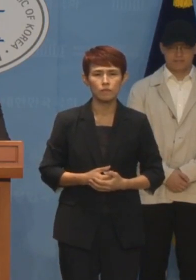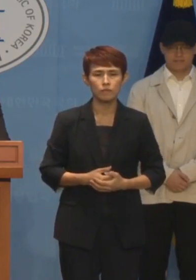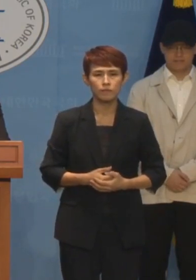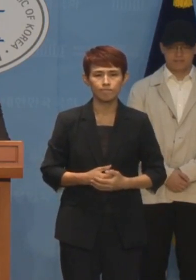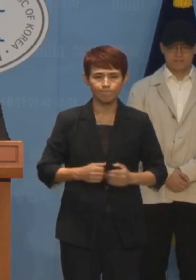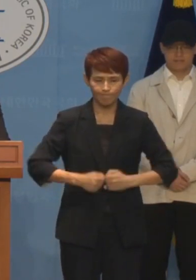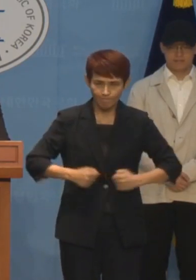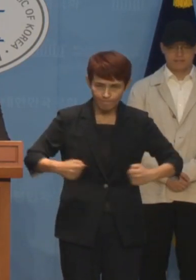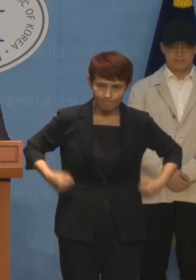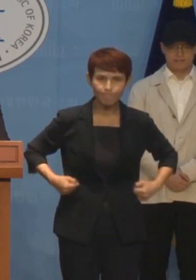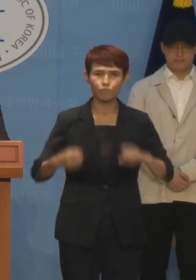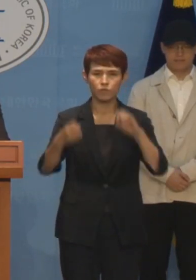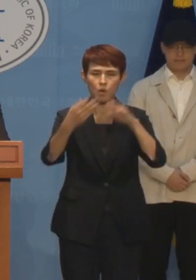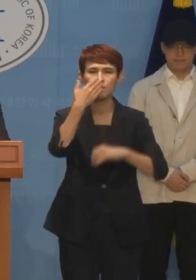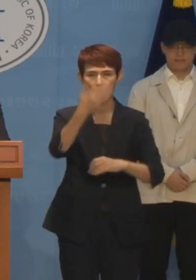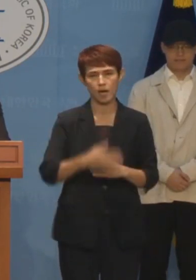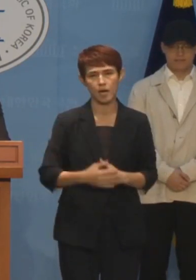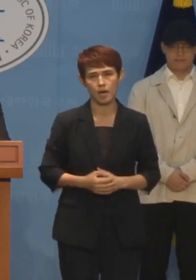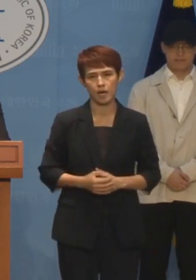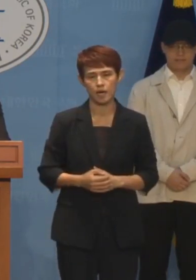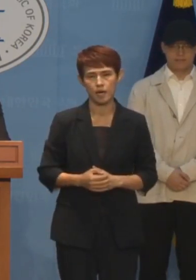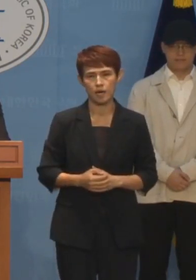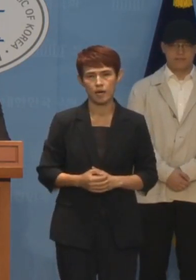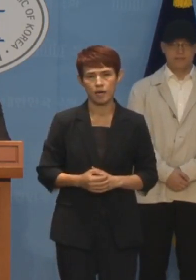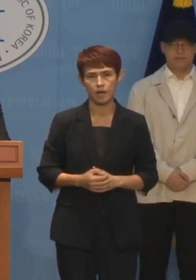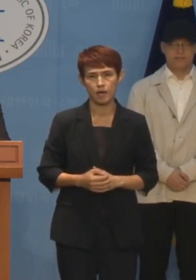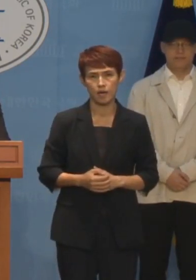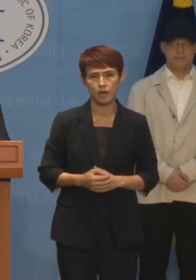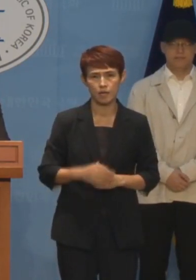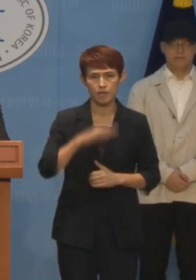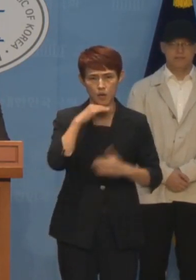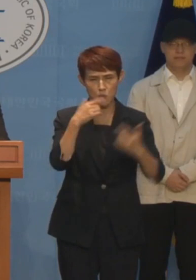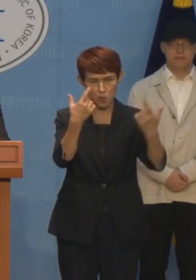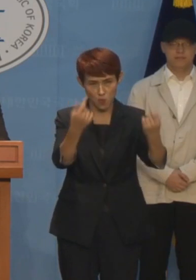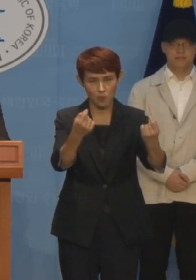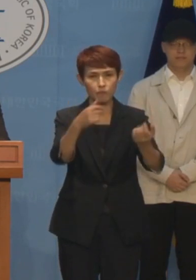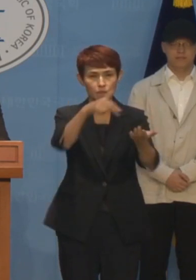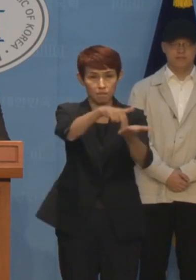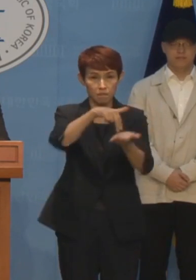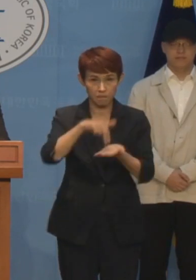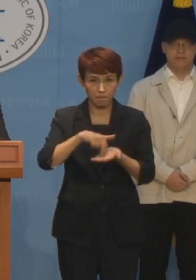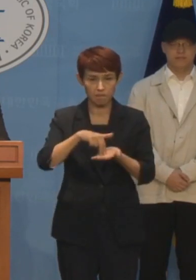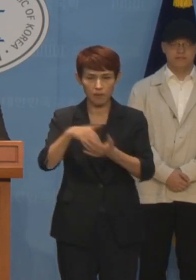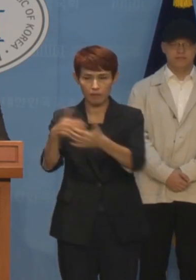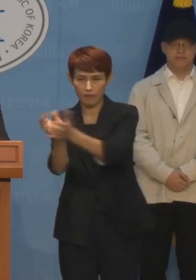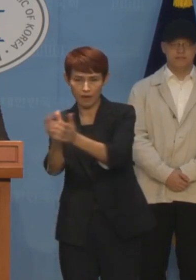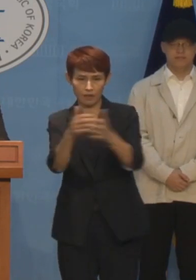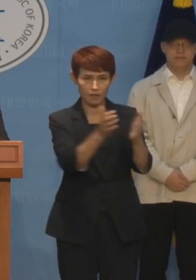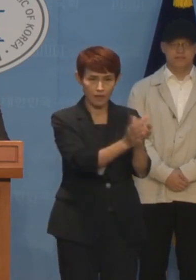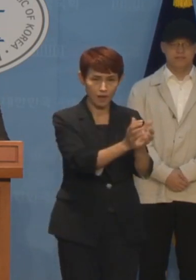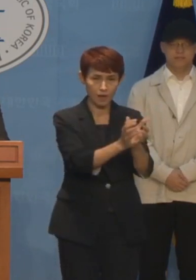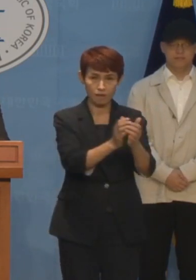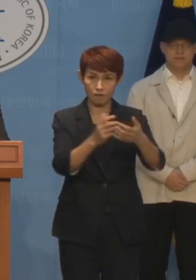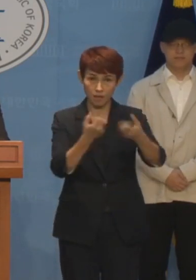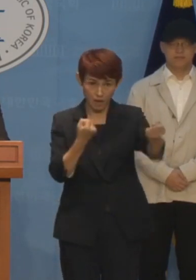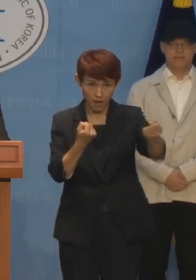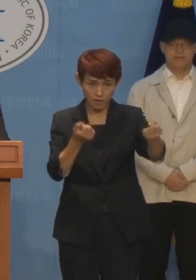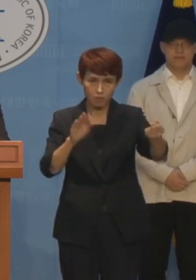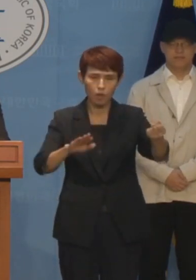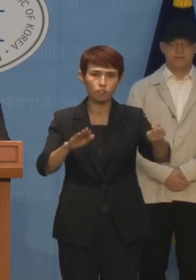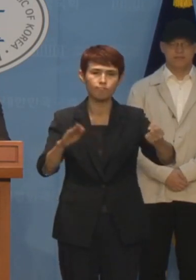터놓고 솔직하게 말할 수 있으며 같은 세대라는 교집합 안에서 당이 다르다 할지라도 서로 공감대가 있습니다.